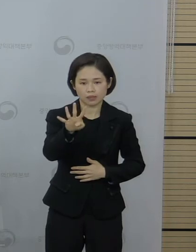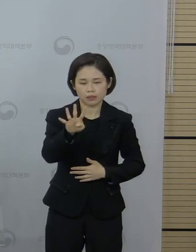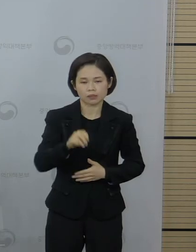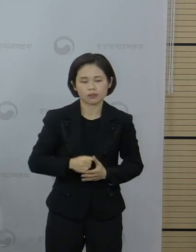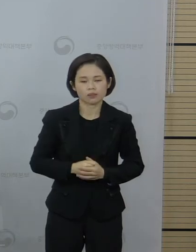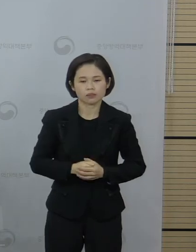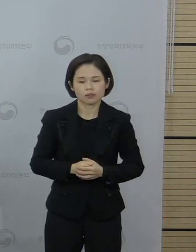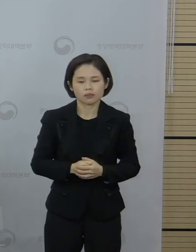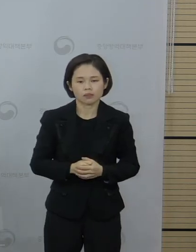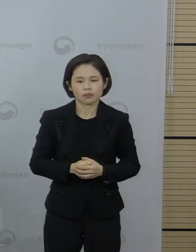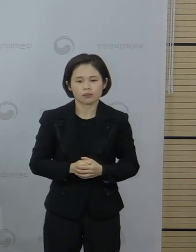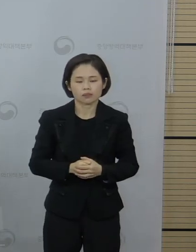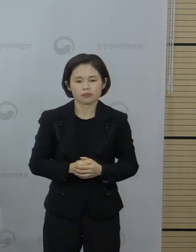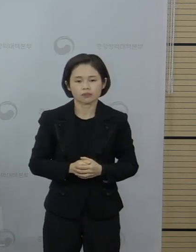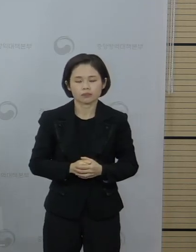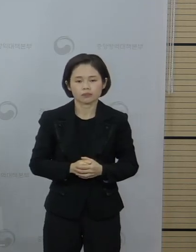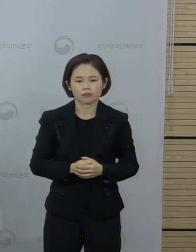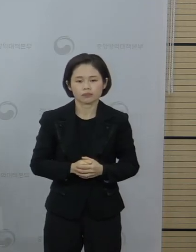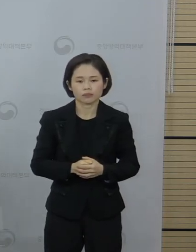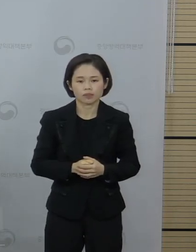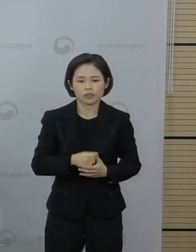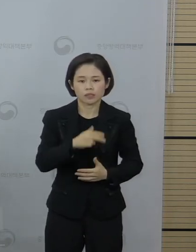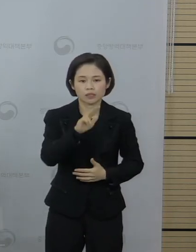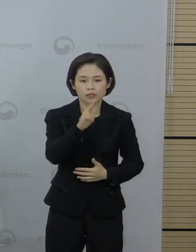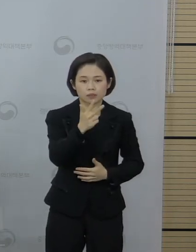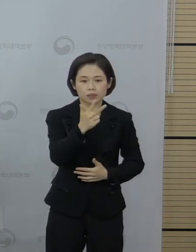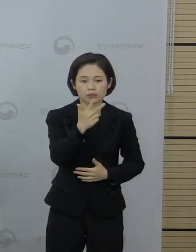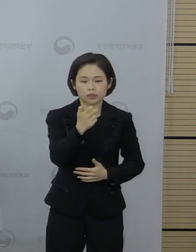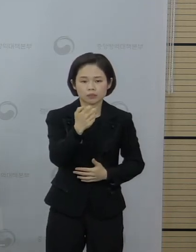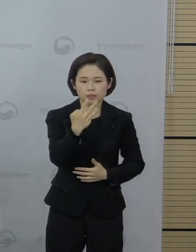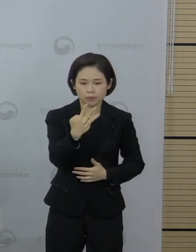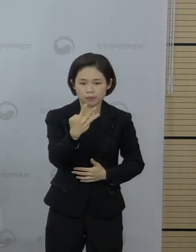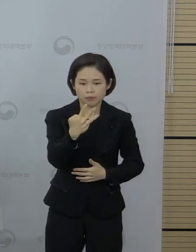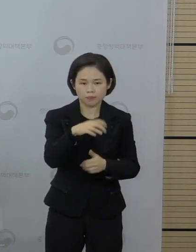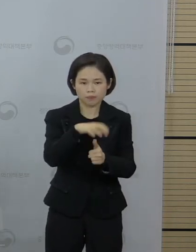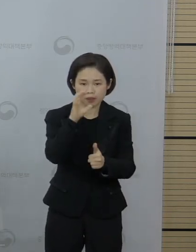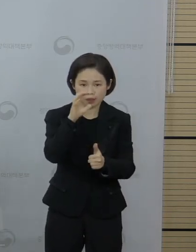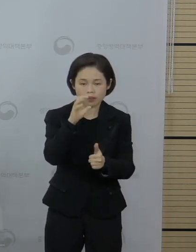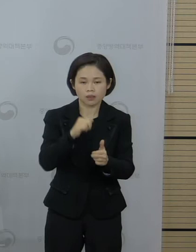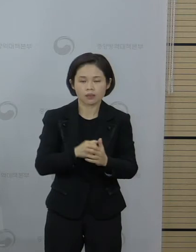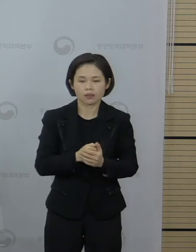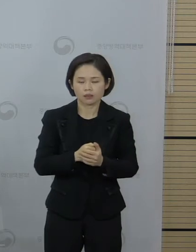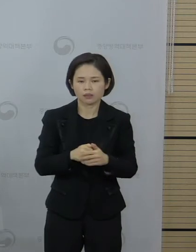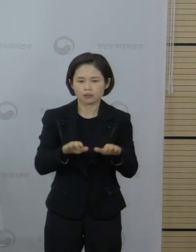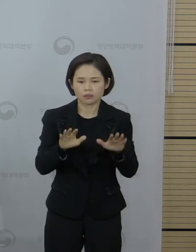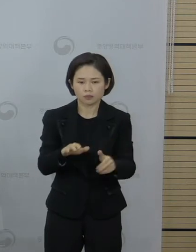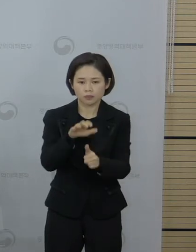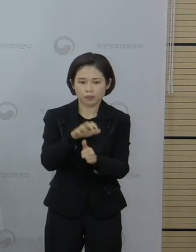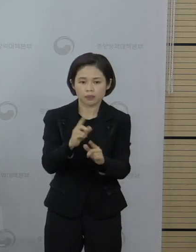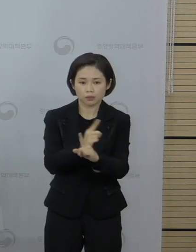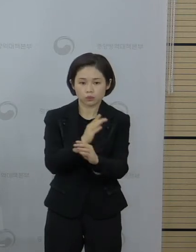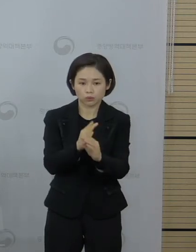8324건입니다. 신규로 773명이 격리 해제되어 현재